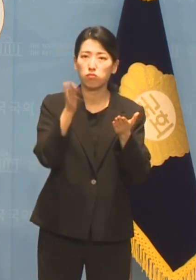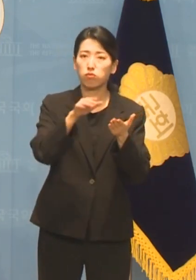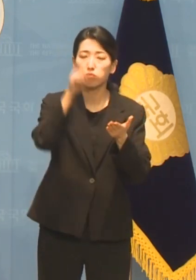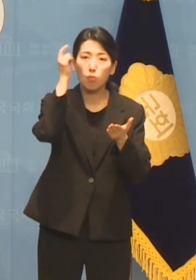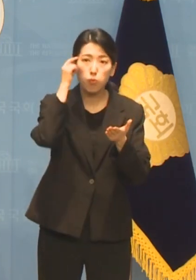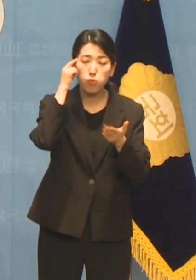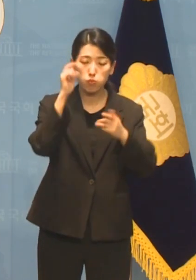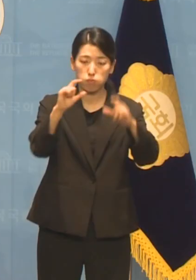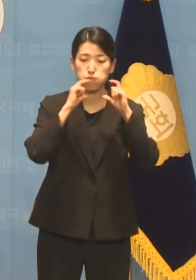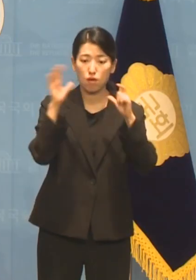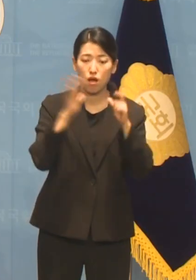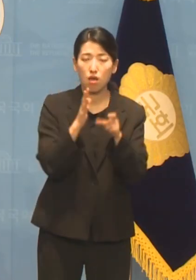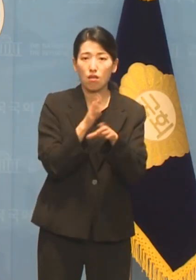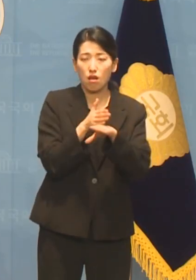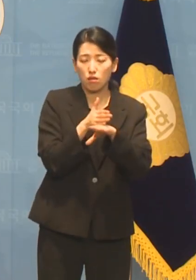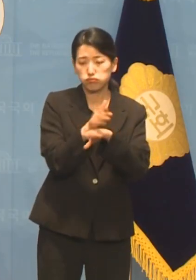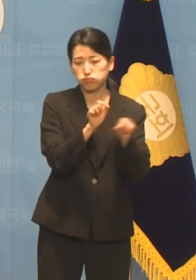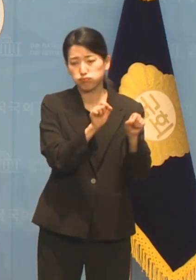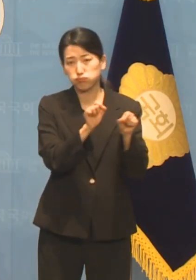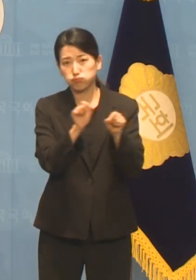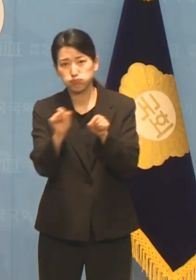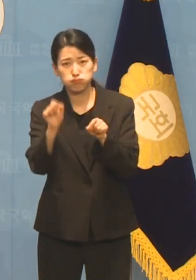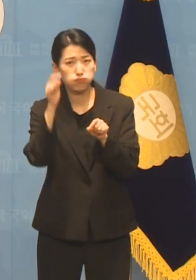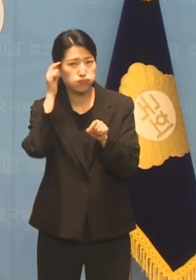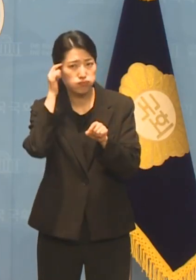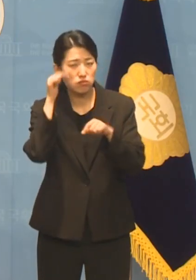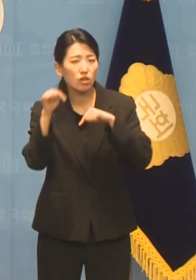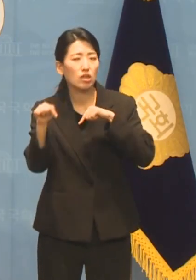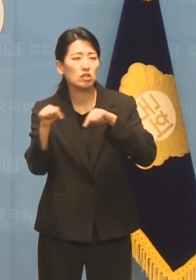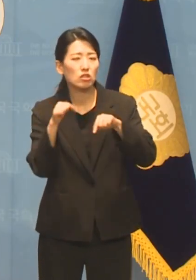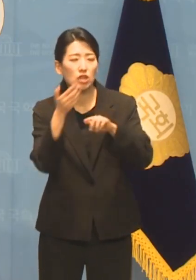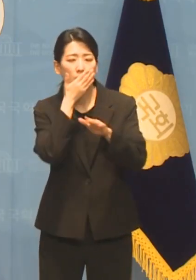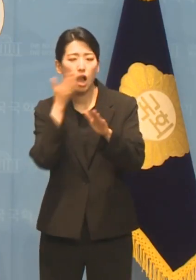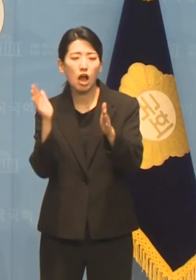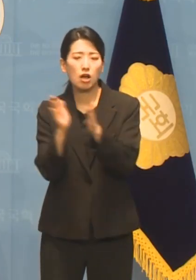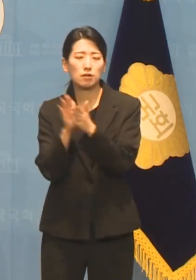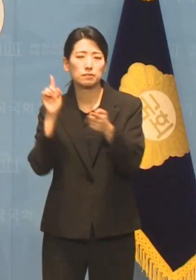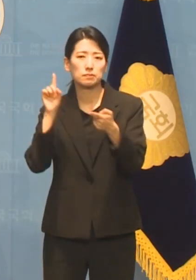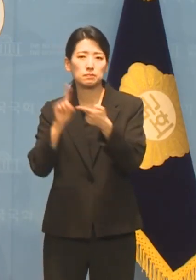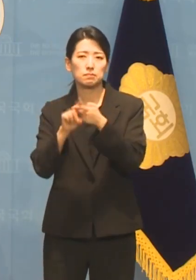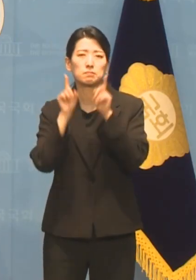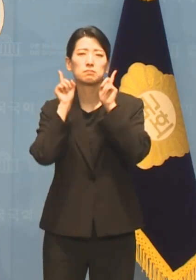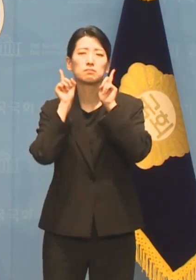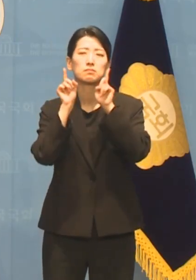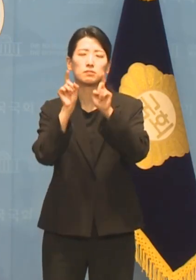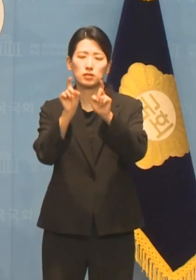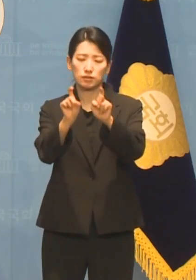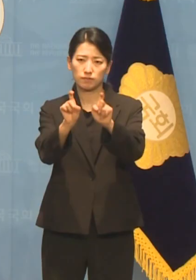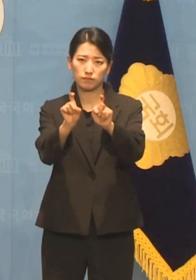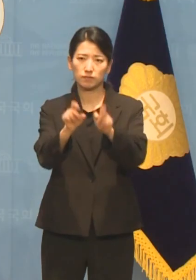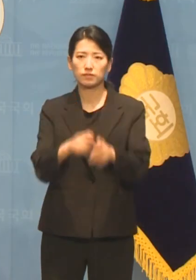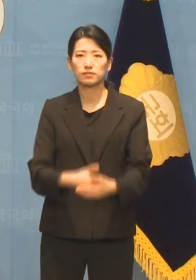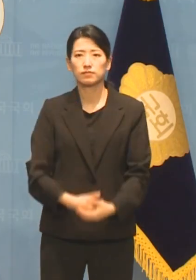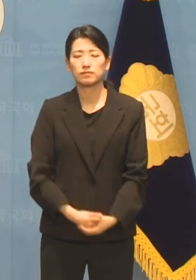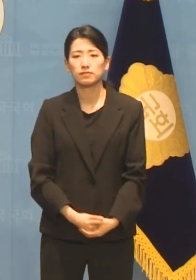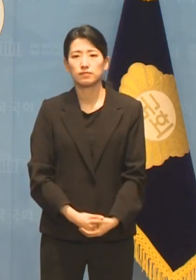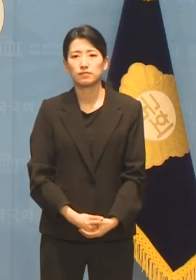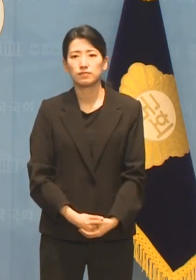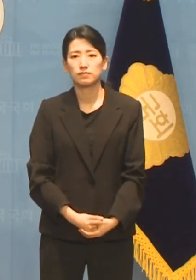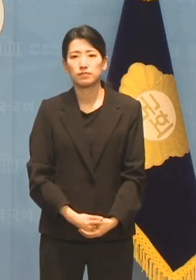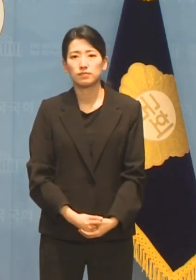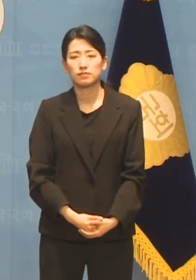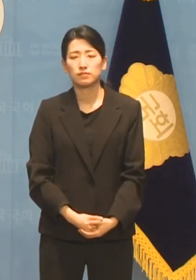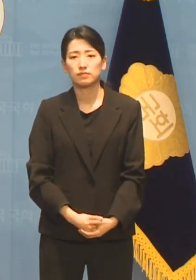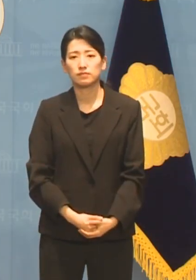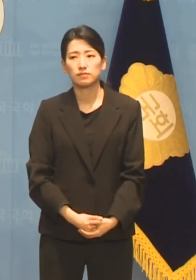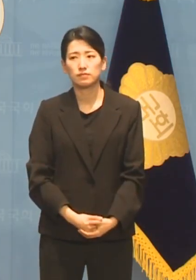편파적인 입장을 취하고 있기 때문이라는 국민적 의혹을 살 뿐입니다. 헌법재판소는